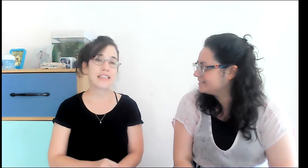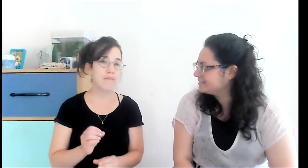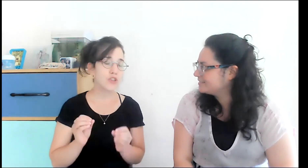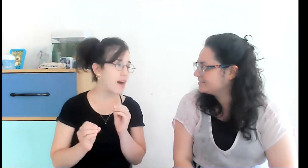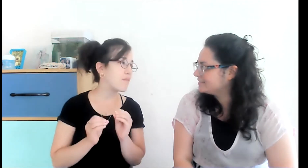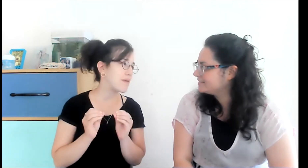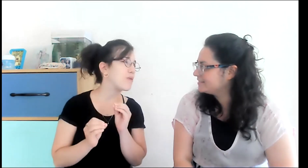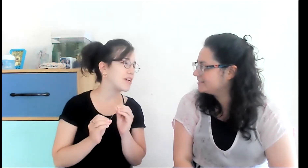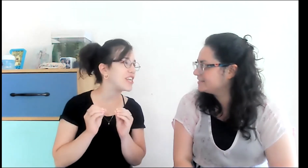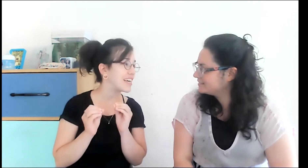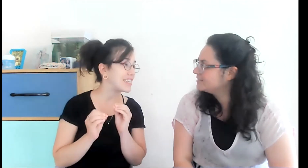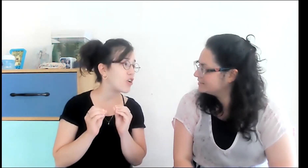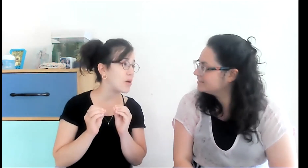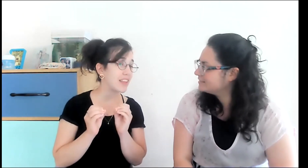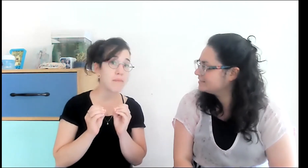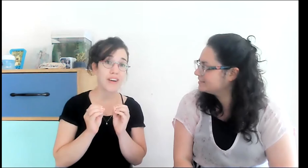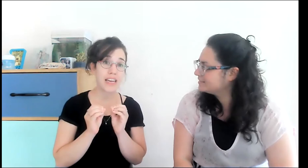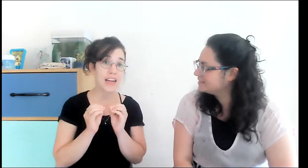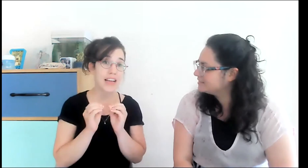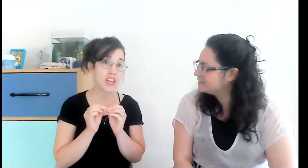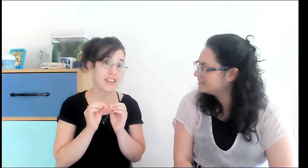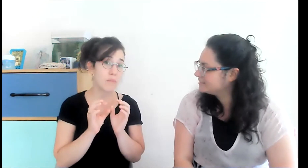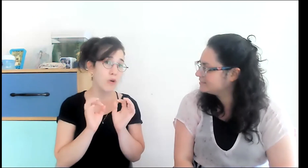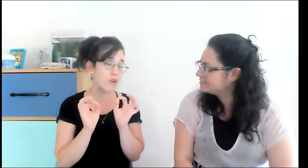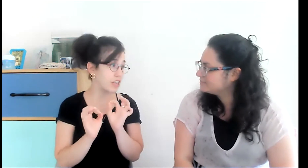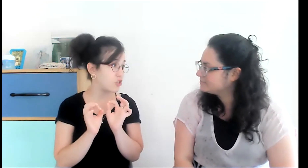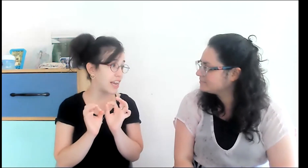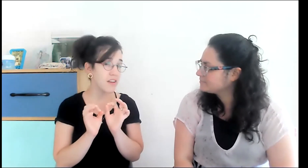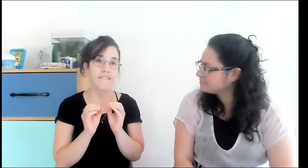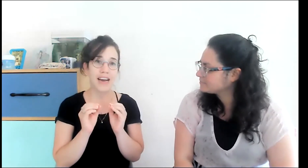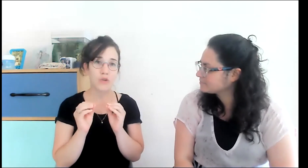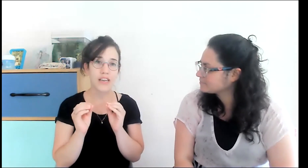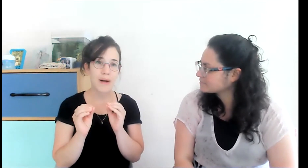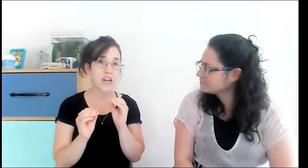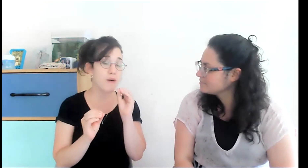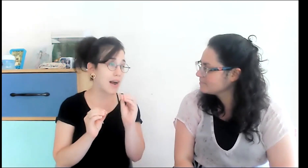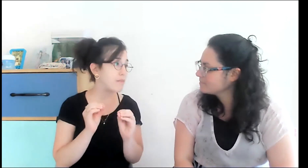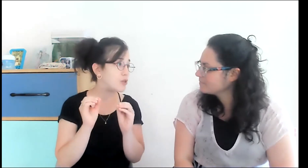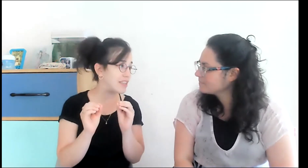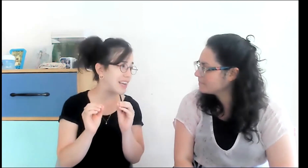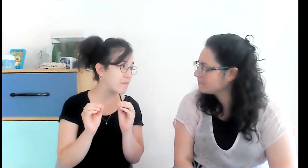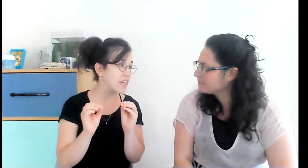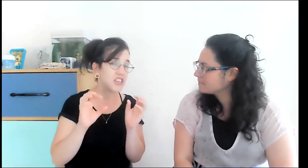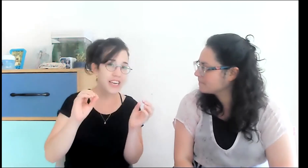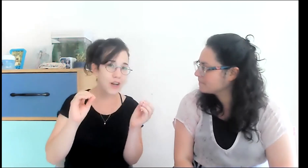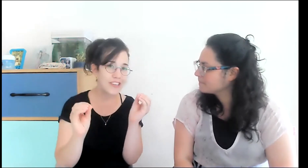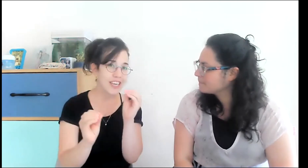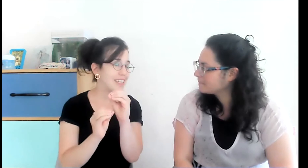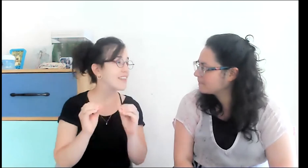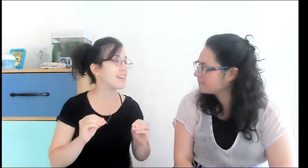קצת מסובך ממש ממש להיכנס לכל הפרטים, אבל אני רק אגיד שהתחביר הוא קצת שונה, ואנחנו נלמד היום כמה משפטים שאנחנו נשנה קצת את